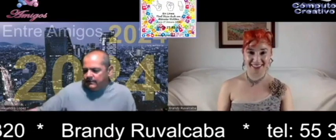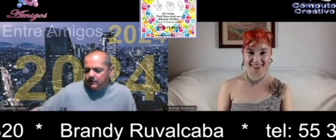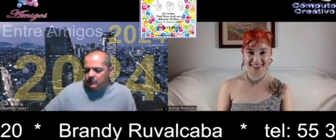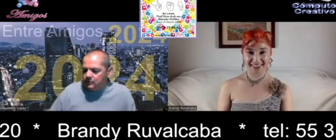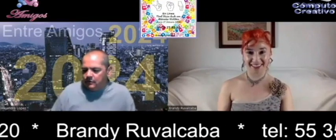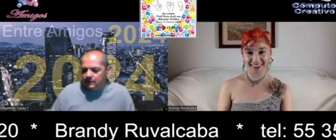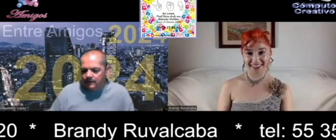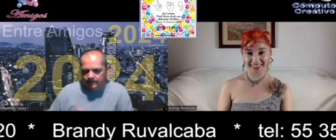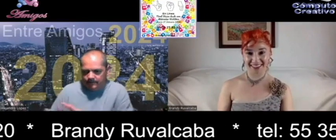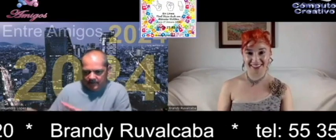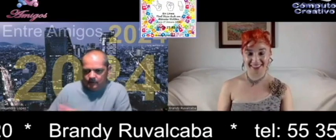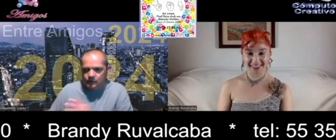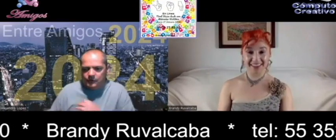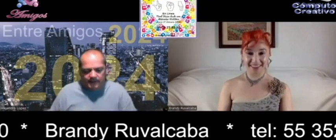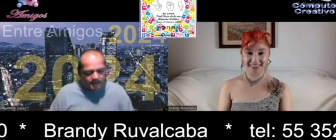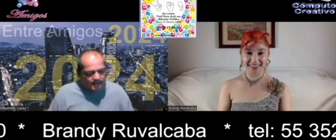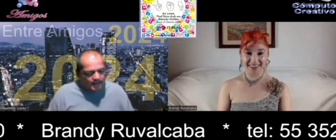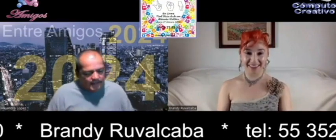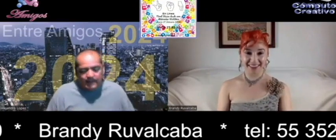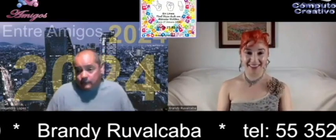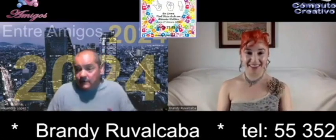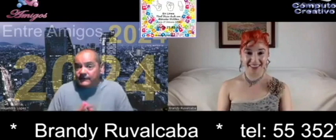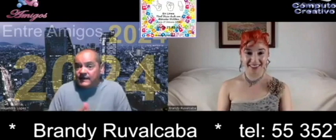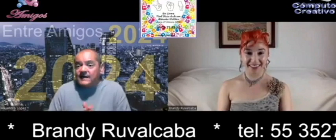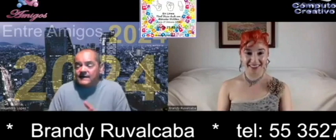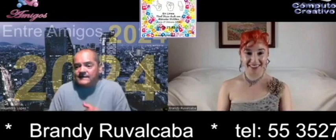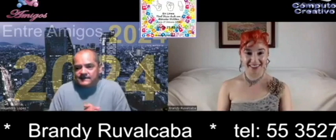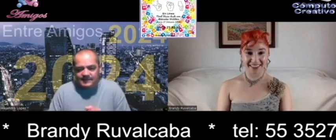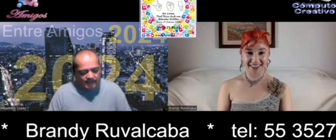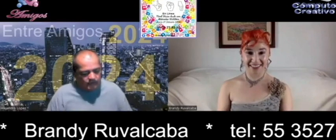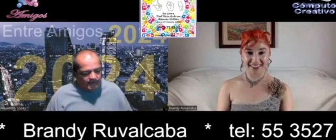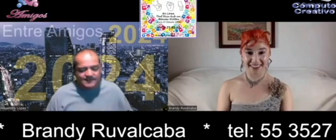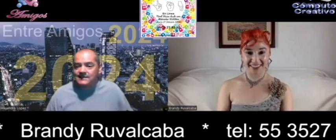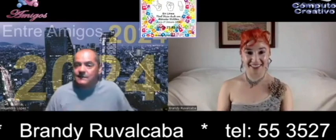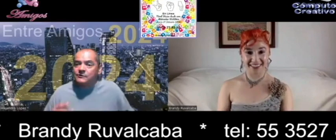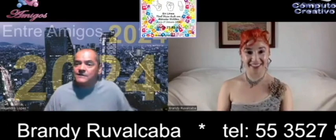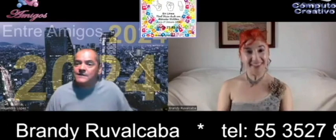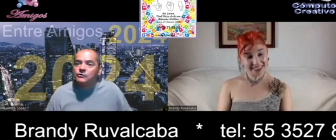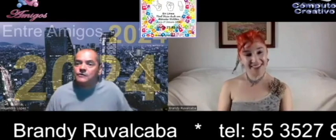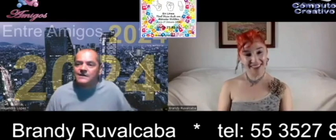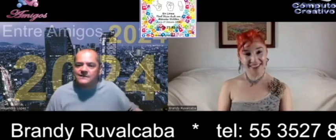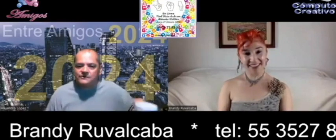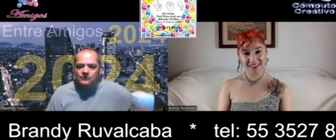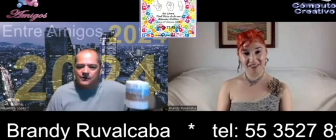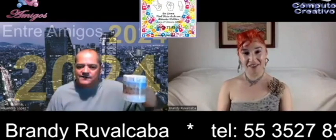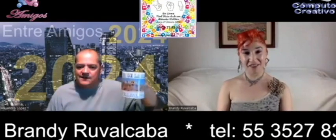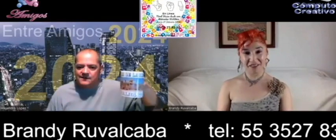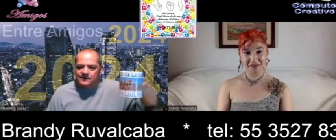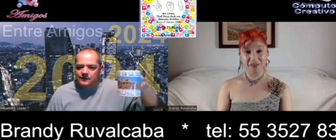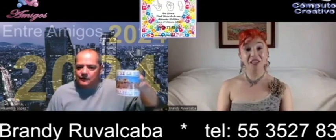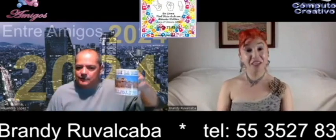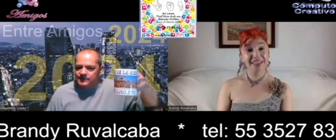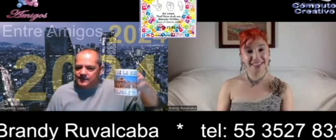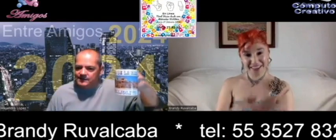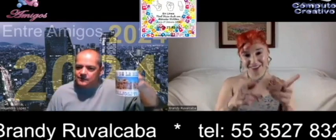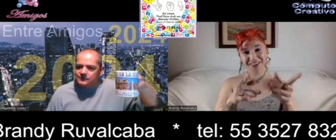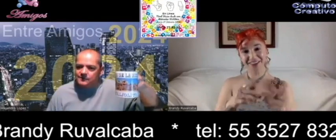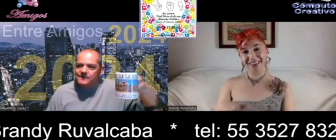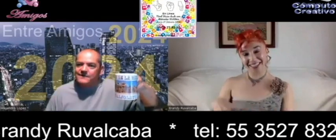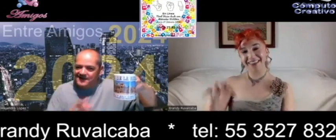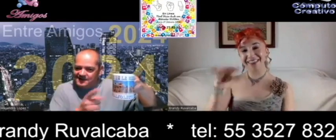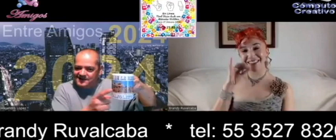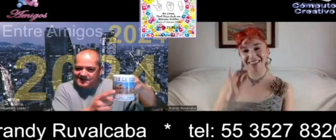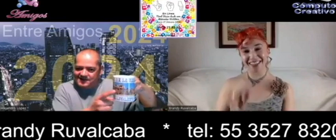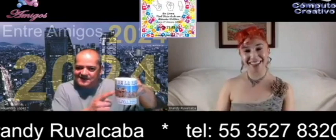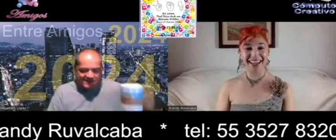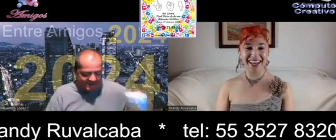de Perú o algún lugar. Yo en la Feria de la Risa, si te acuerdas, estaba yo haciendo tazas como esta, Sí, con sí, los sí, justo como payasitos.